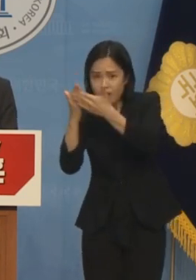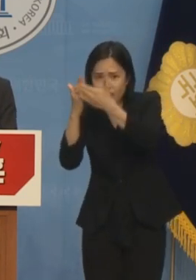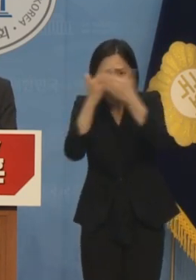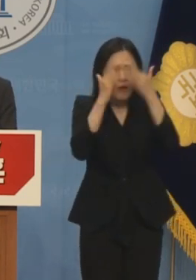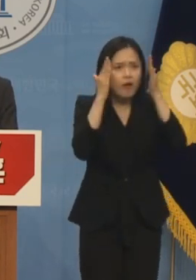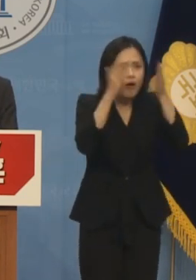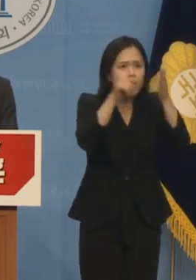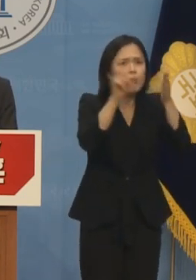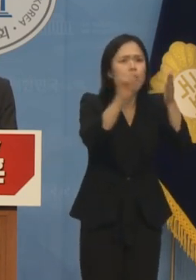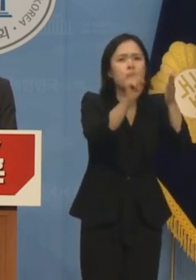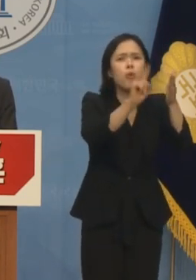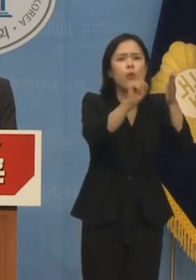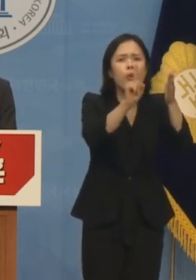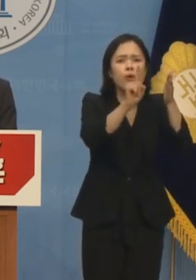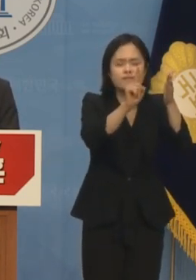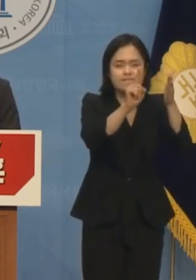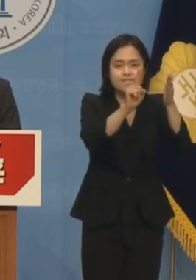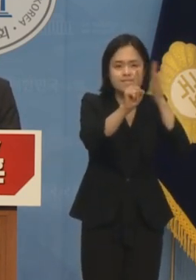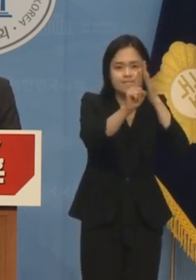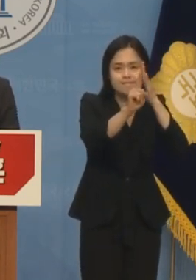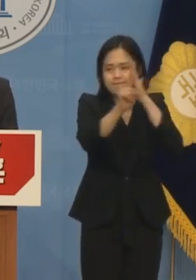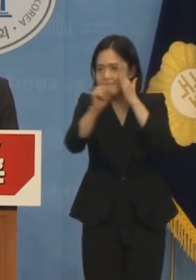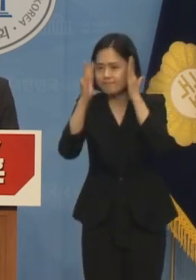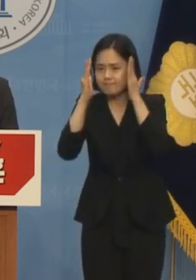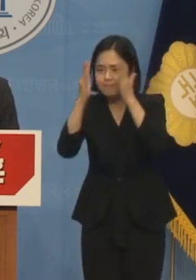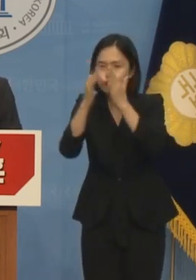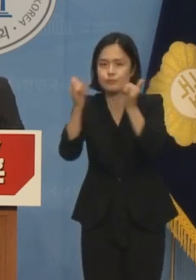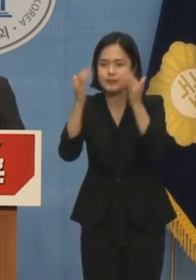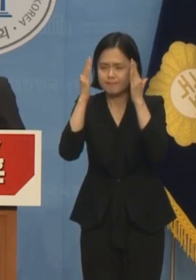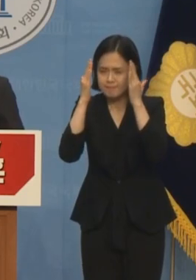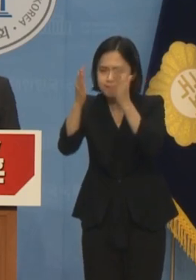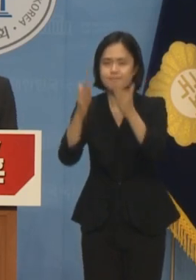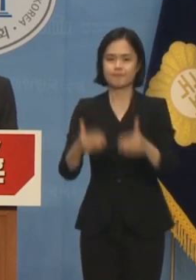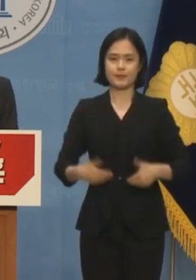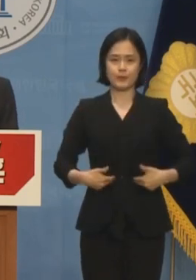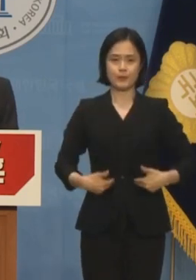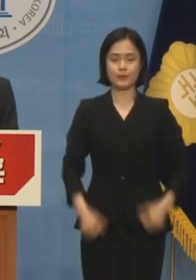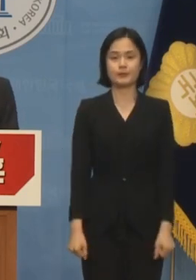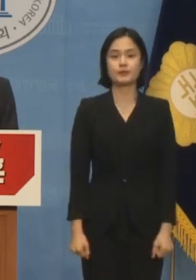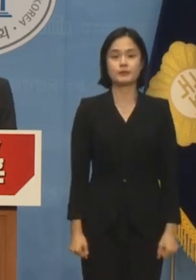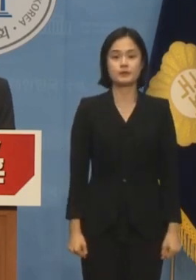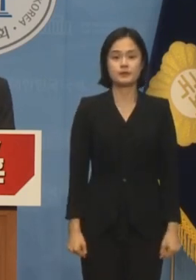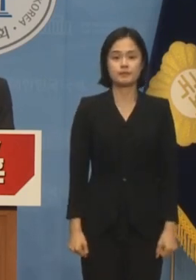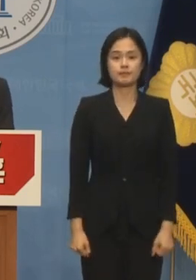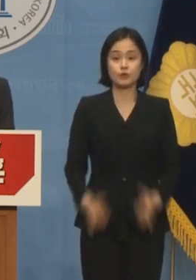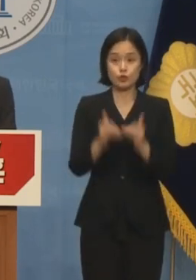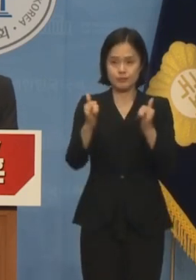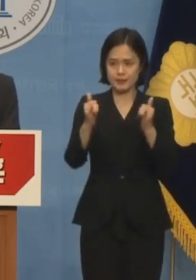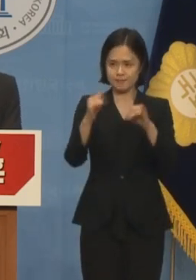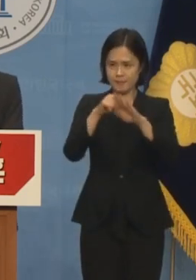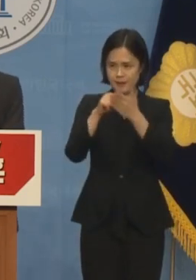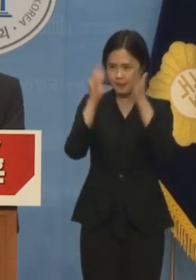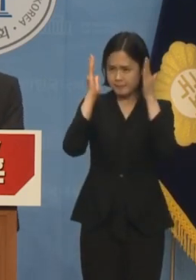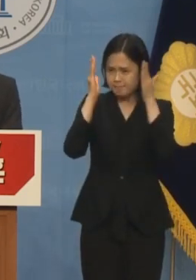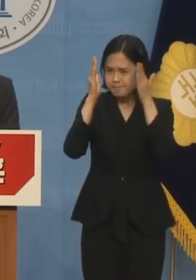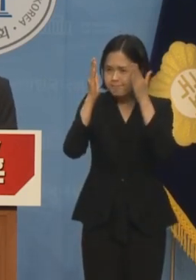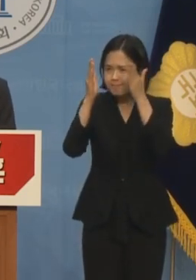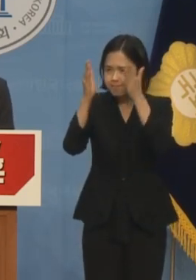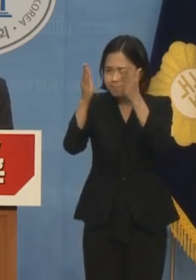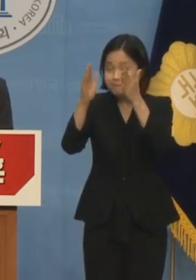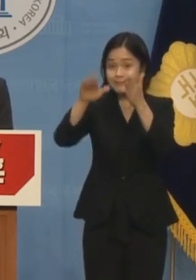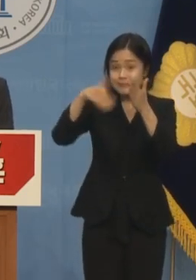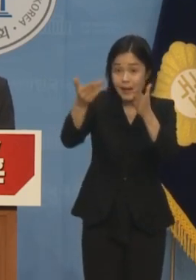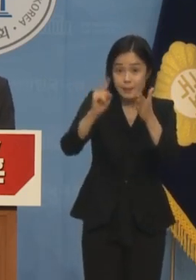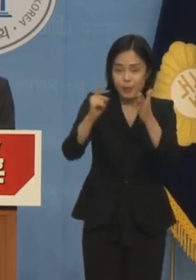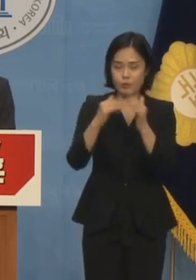그 방향부터 바꾸는 게 순서일 겁니다. 방향을 조정한 뒤에 그 뒤에는 우리가 하나로